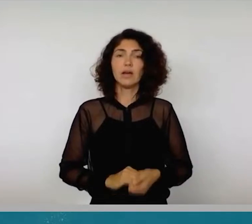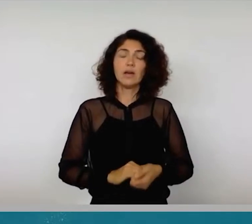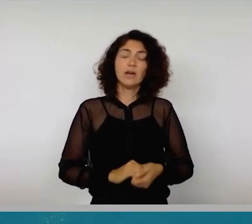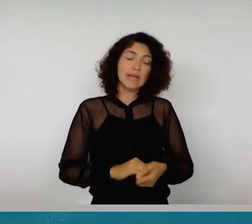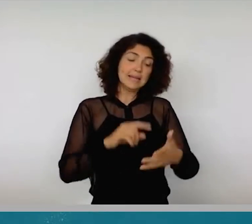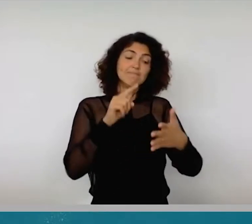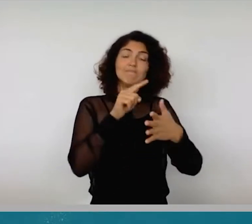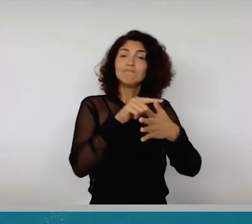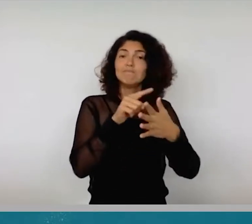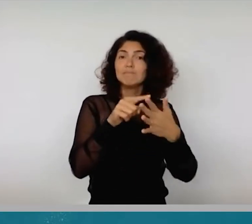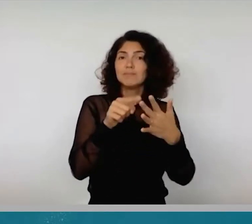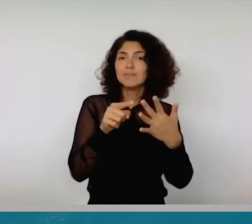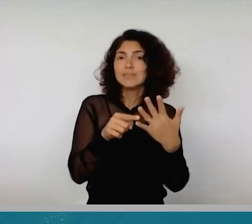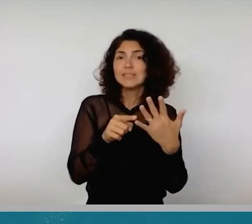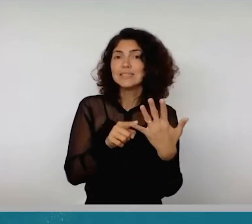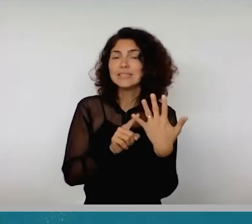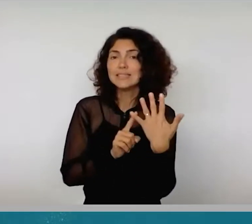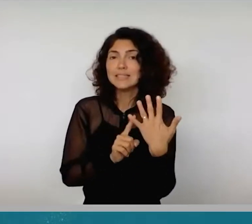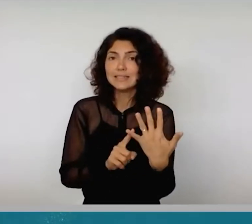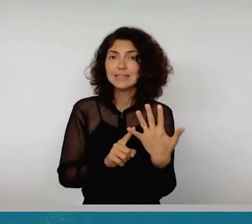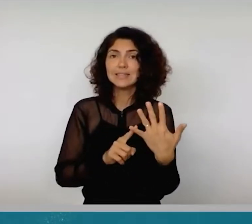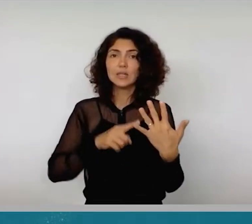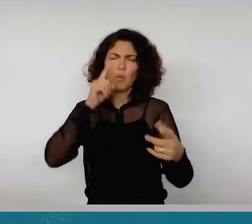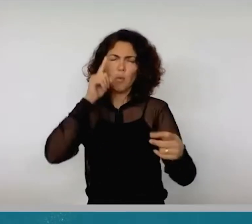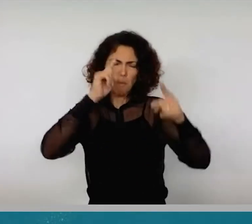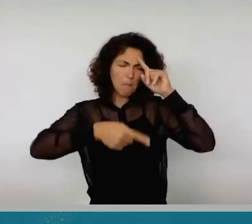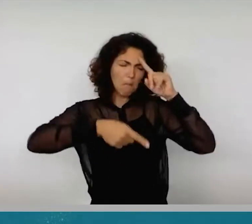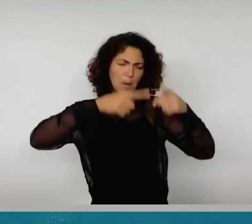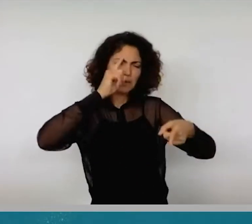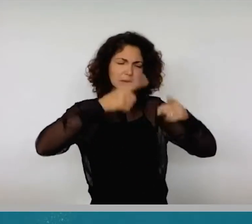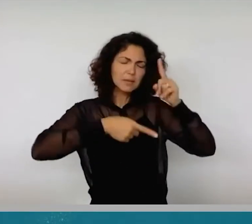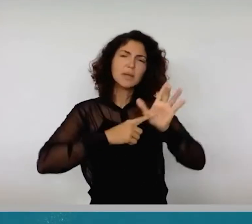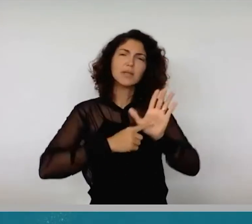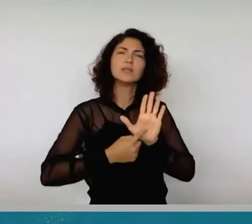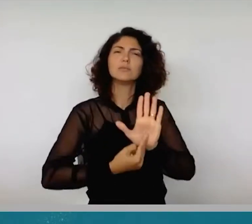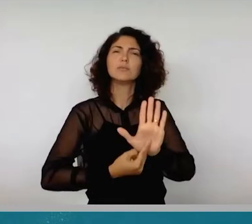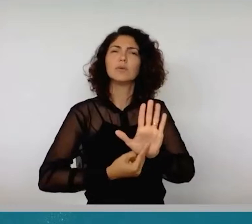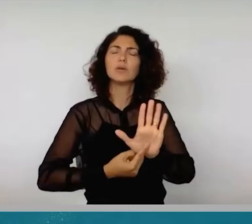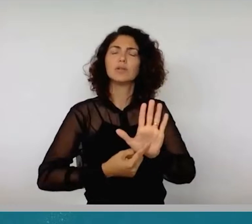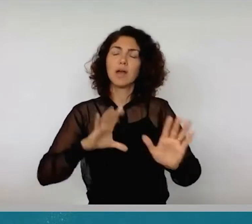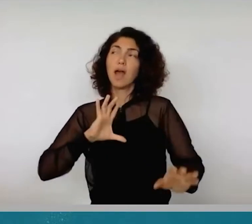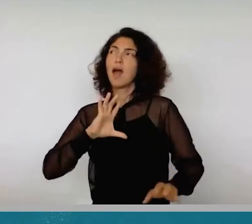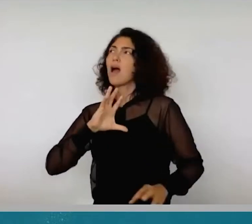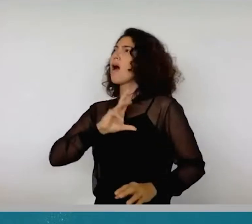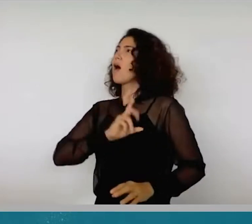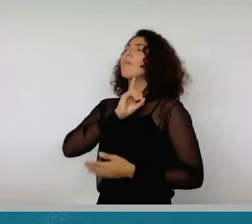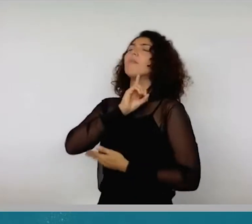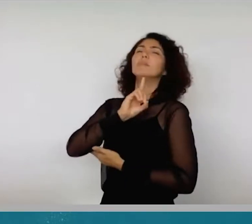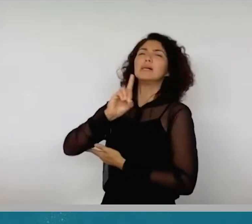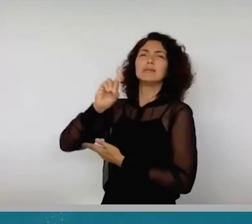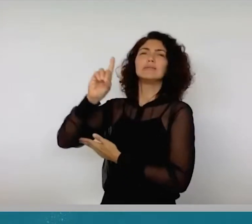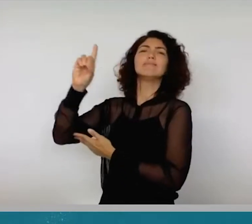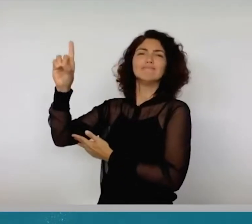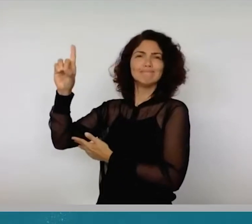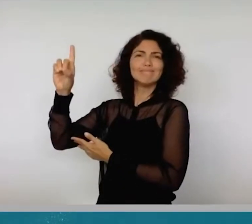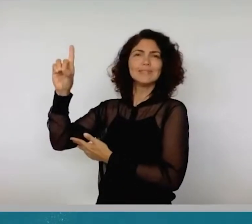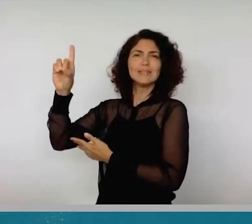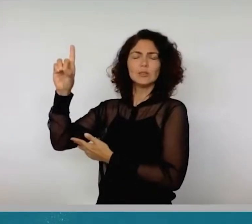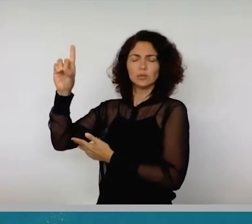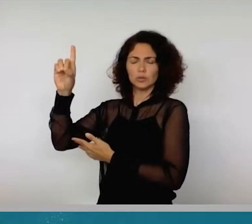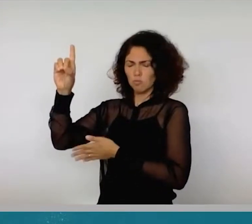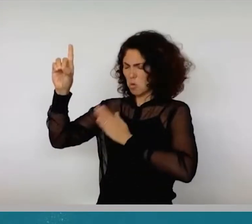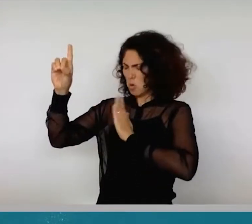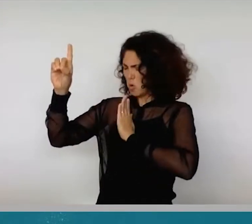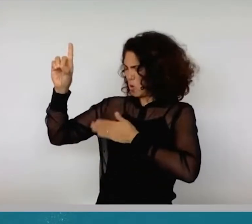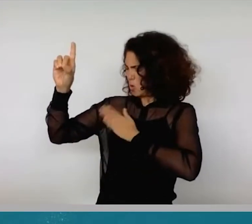de amar a Deus, não é isso? Amar a Deus de todo o seu